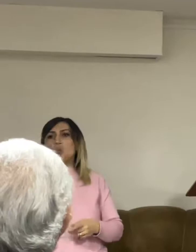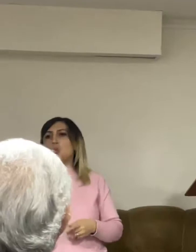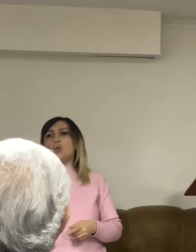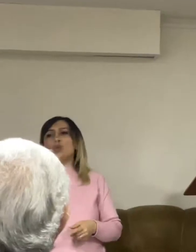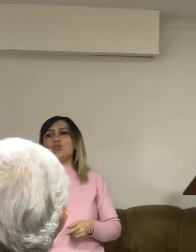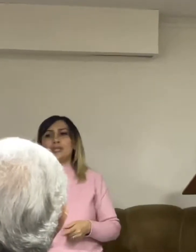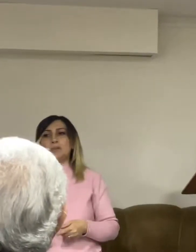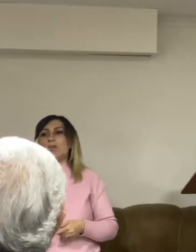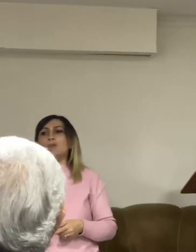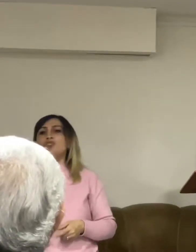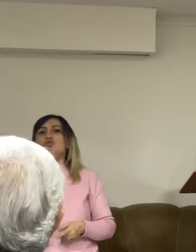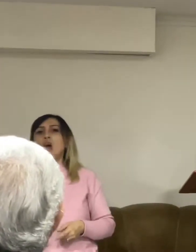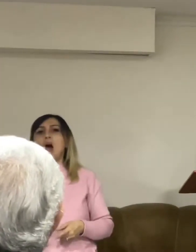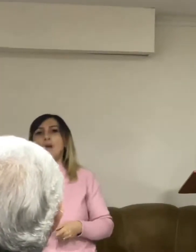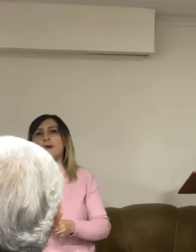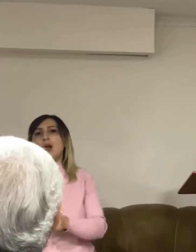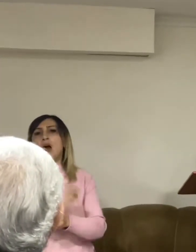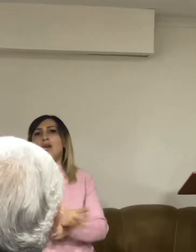Ասեք,